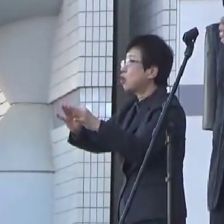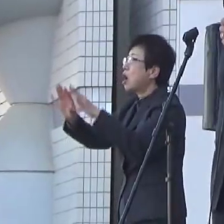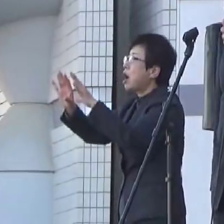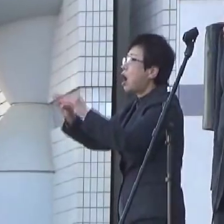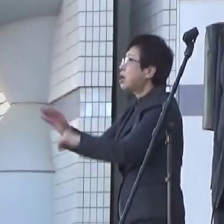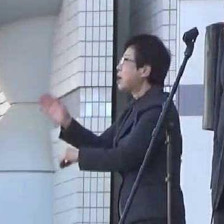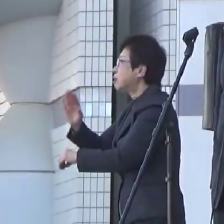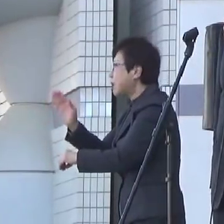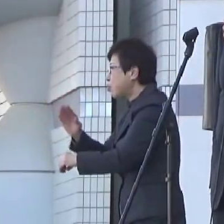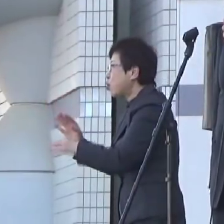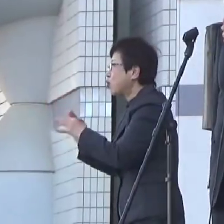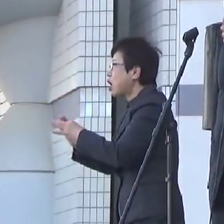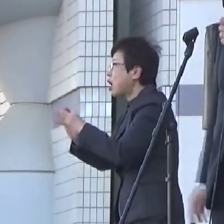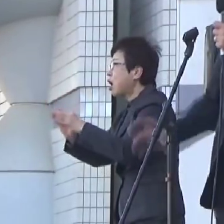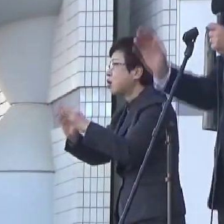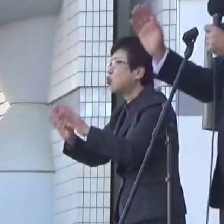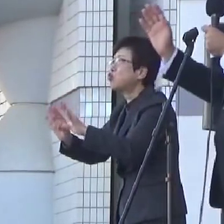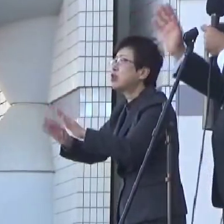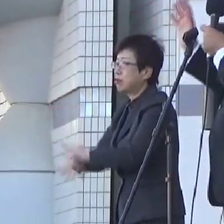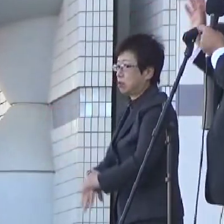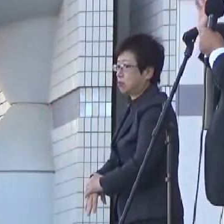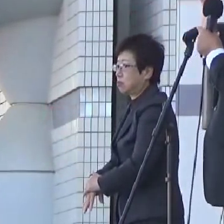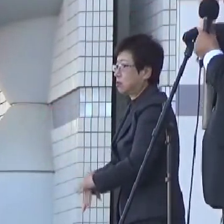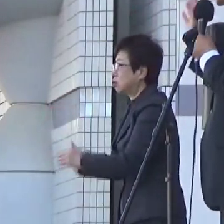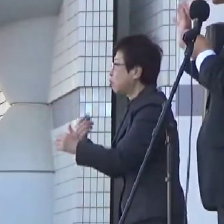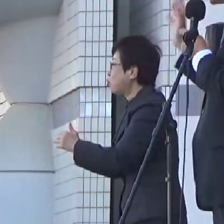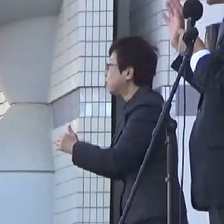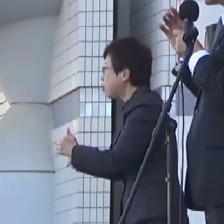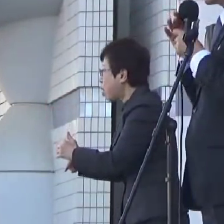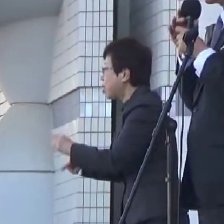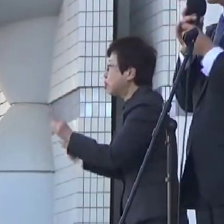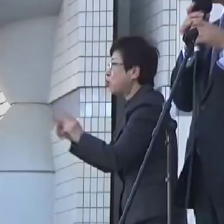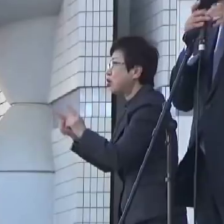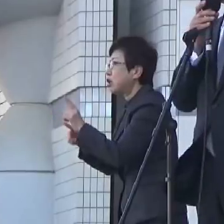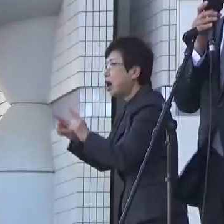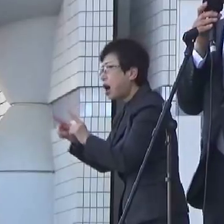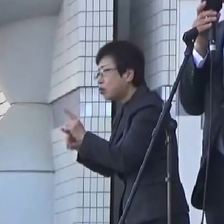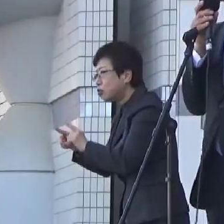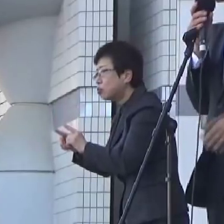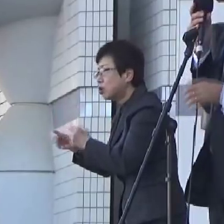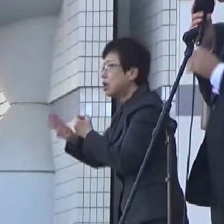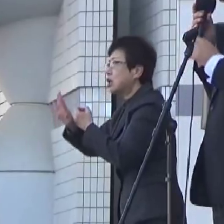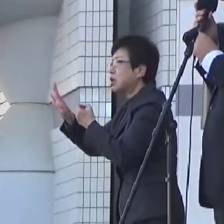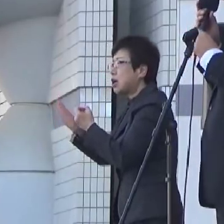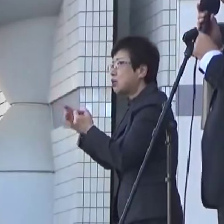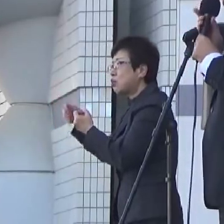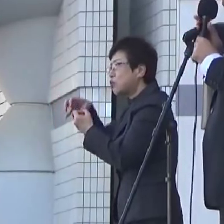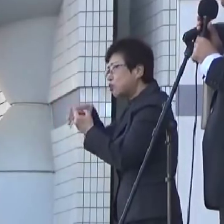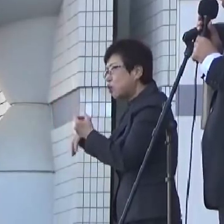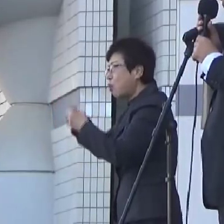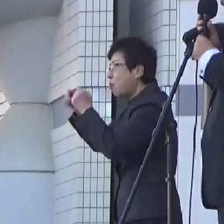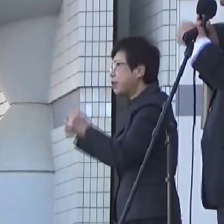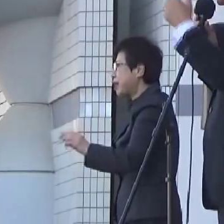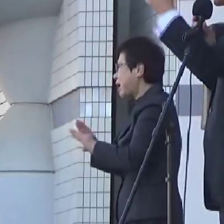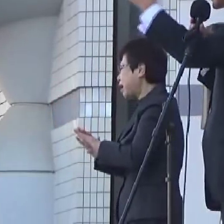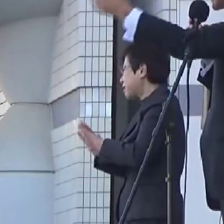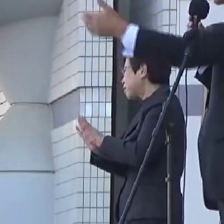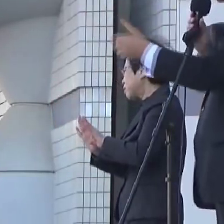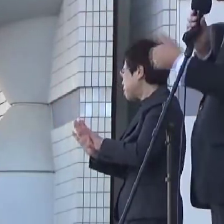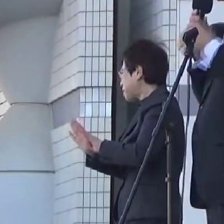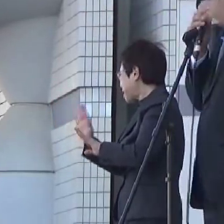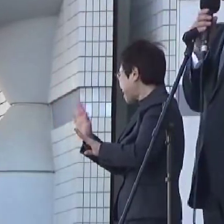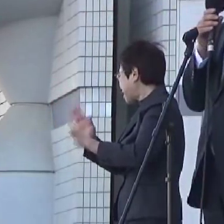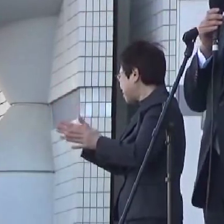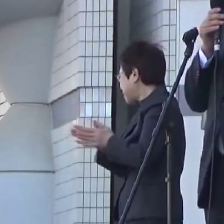しないんです。要はとにかくこの原発の問題に触れたくない、何ら